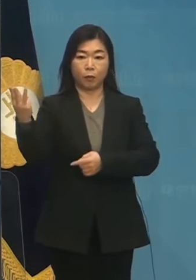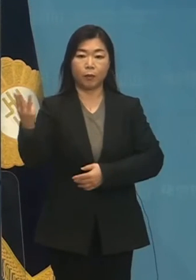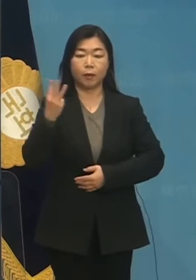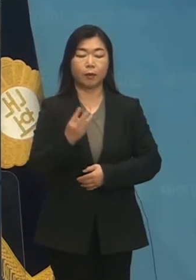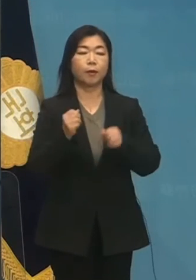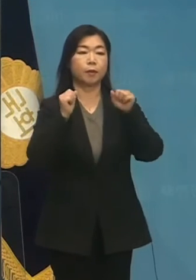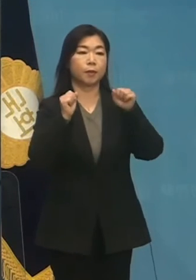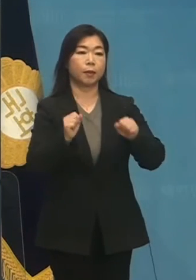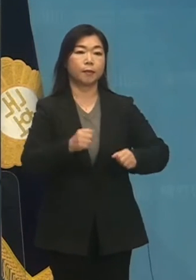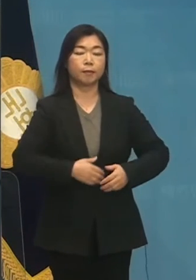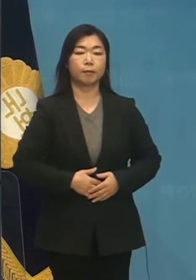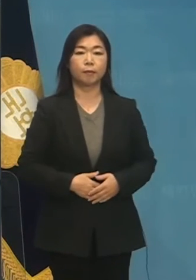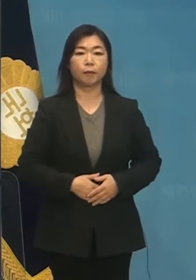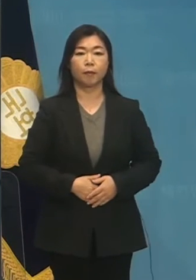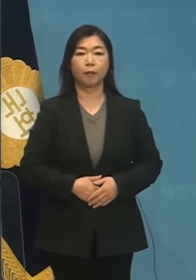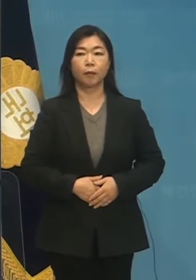해주셨습니다.